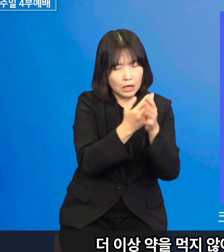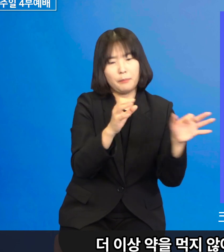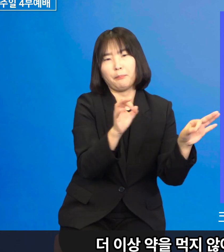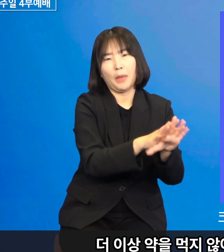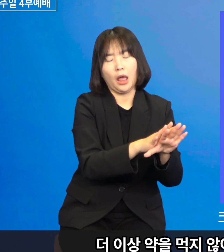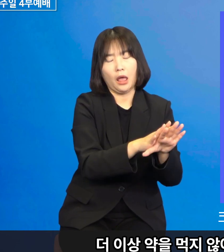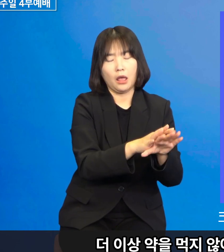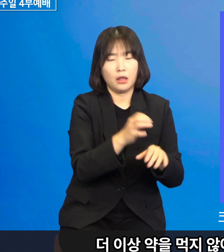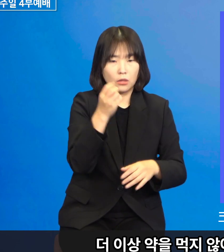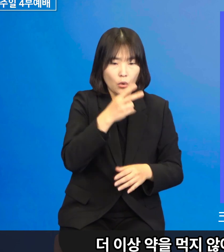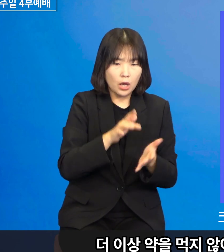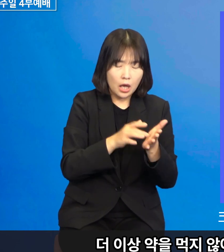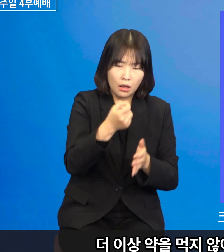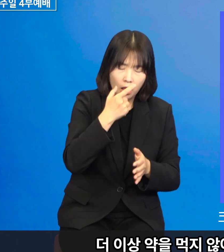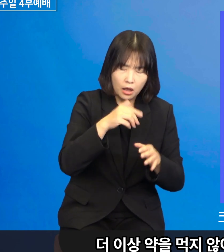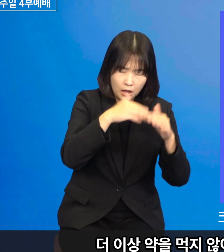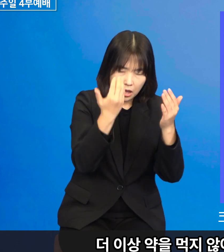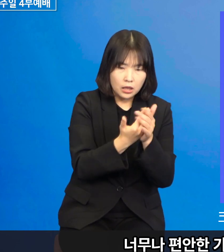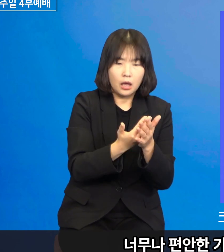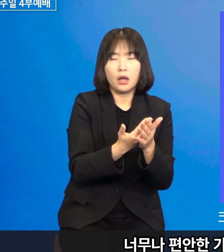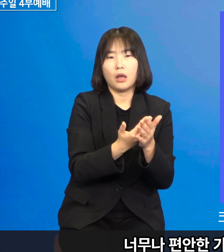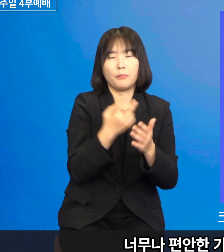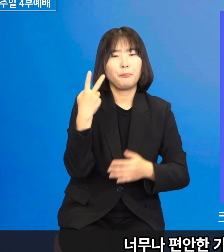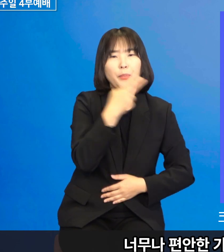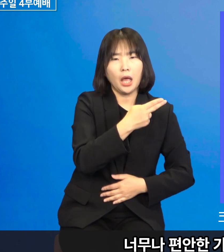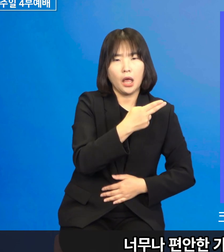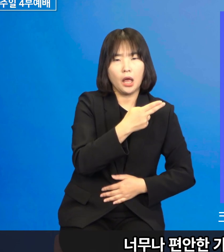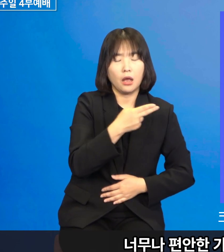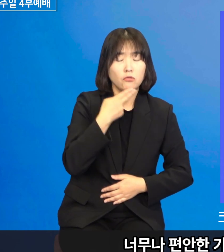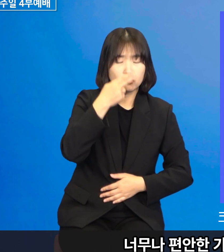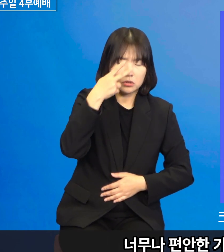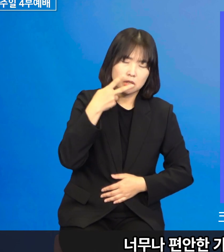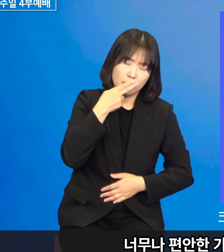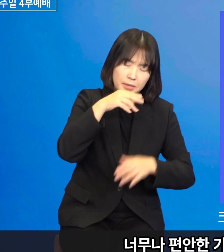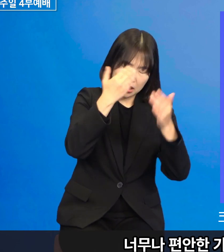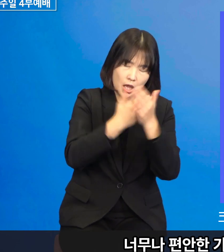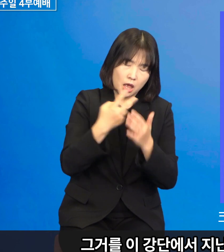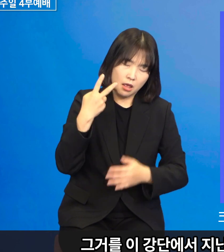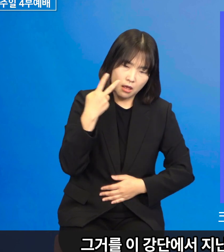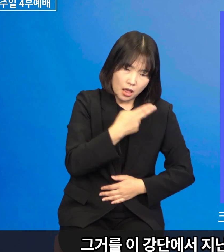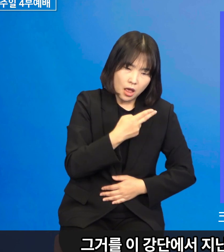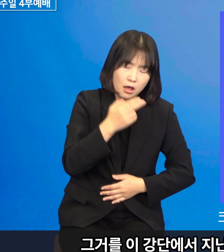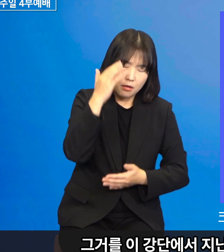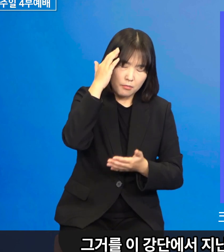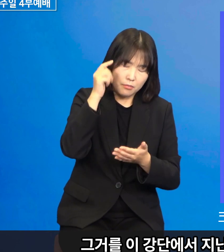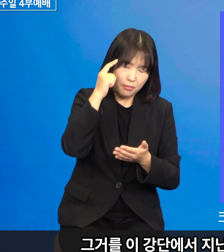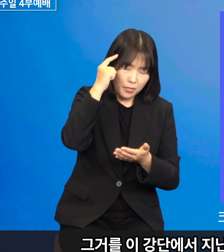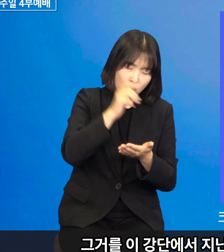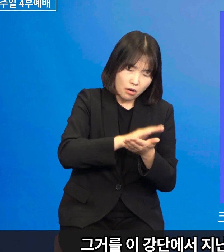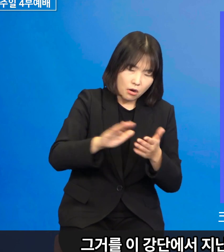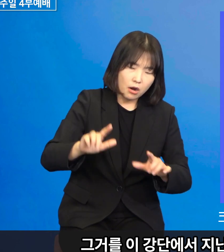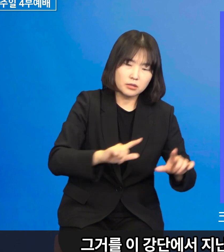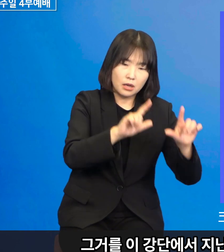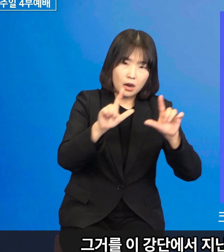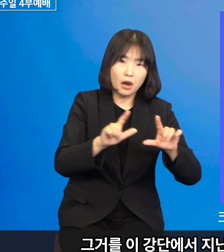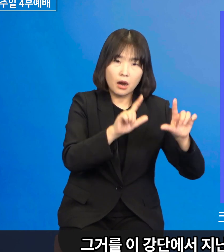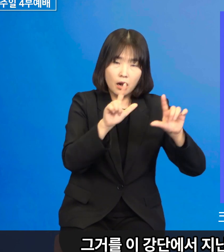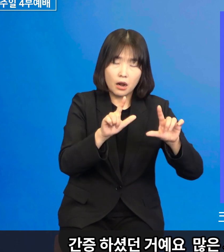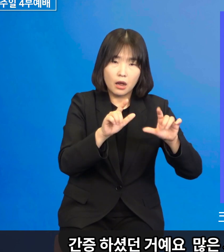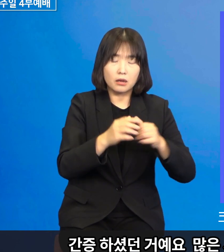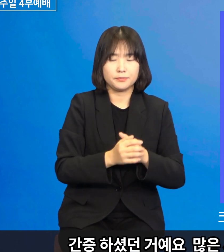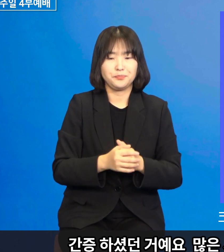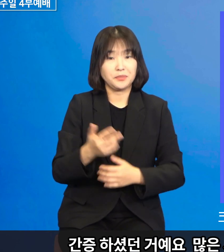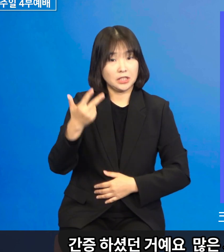약을 먹지 않아도 술, 담배 다 끊어졌고 너무나 평안한 가운데 살고 있습니다. 그거를 이 강단에서 지난주에 증언하셨다는